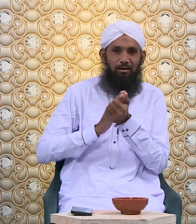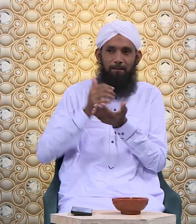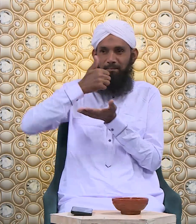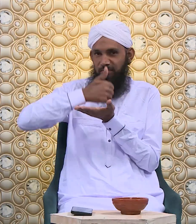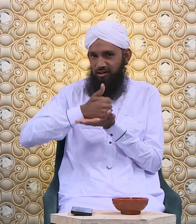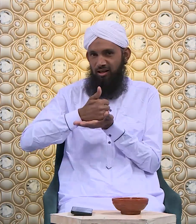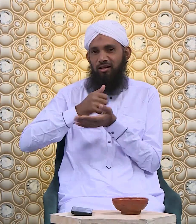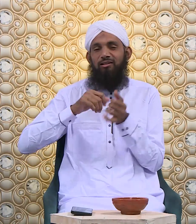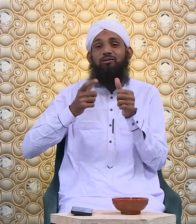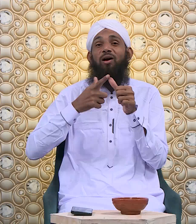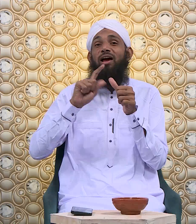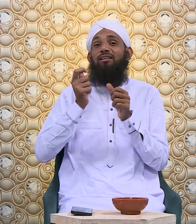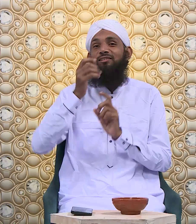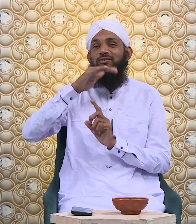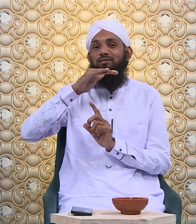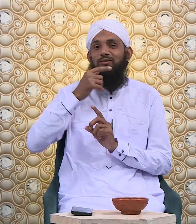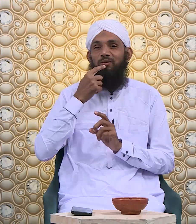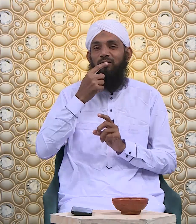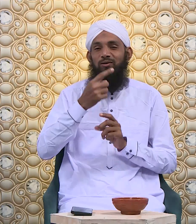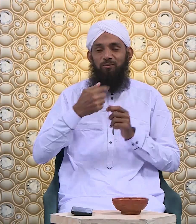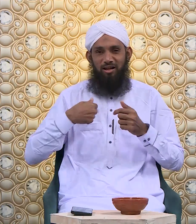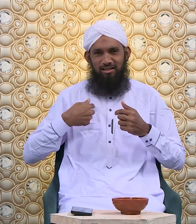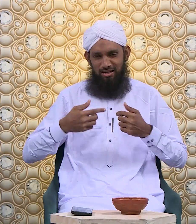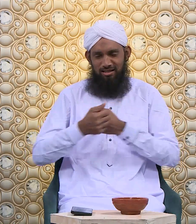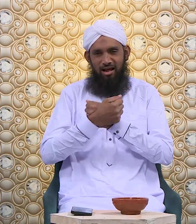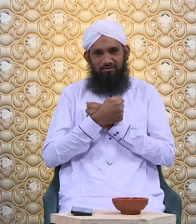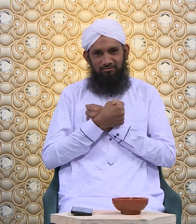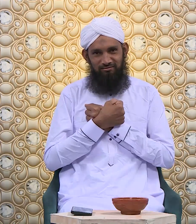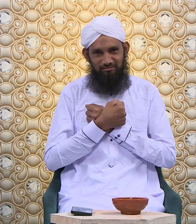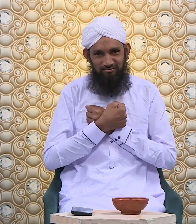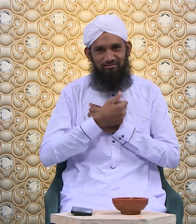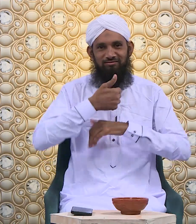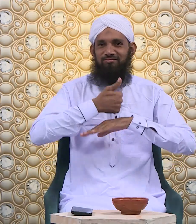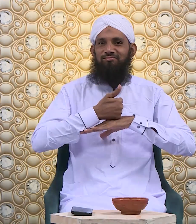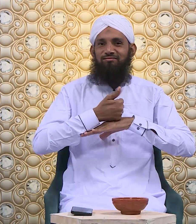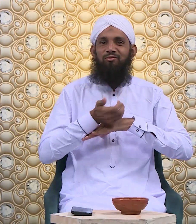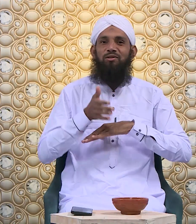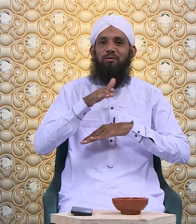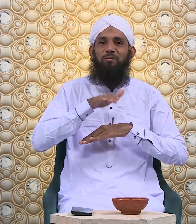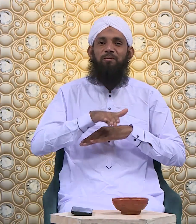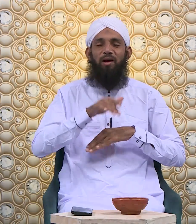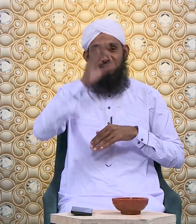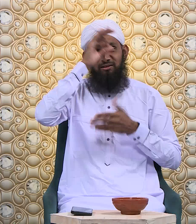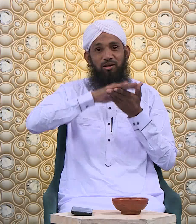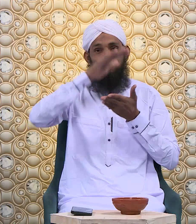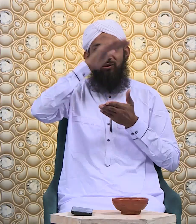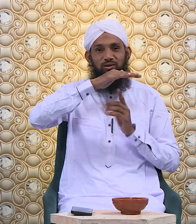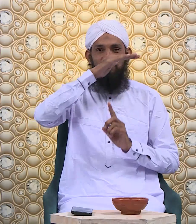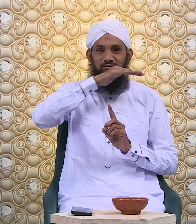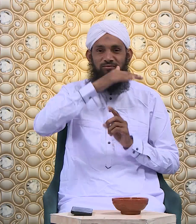نے انہیں اپنے سینے سے ٹیک لگا کر بٹھا دیا پھر حضرت سیدنا امام حسن رضی اللہ عنہ نے فرمایا ایک دن مجھ سے نانا جان